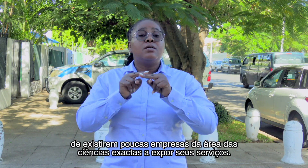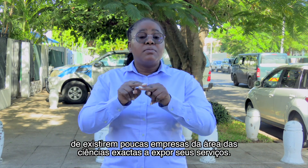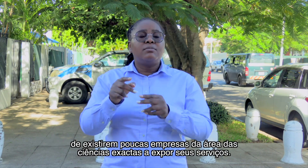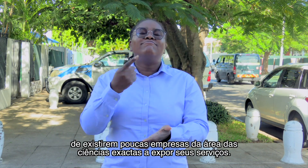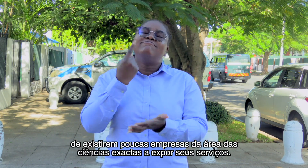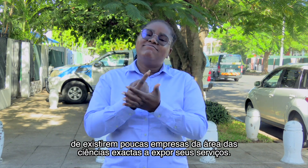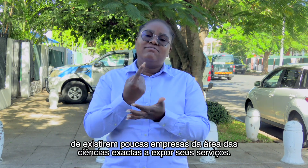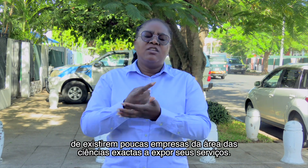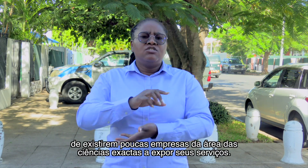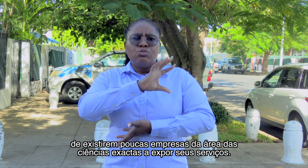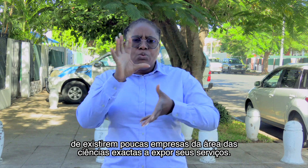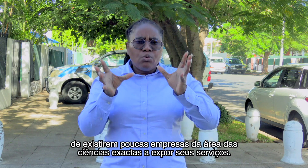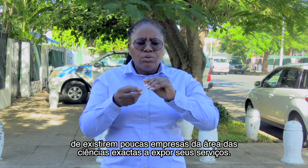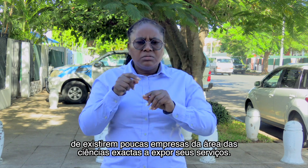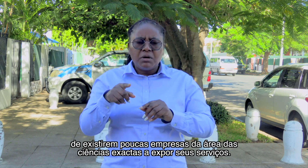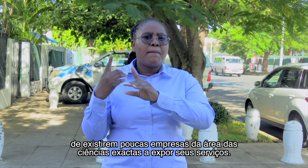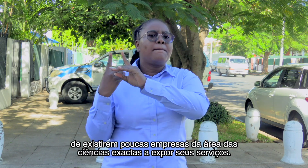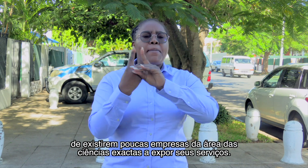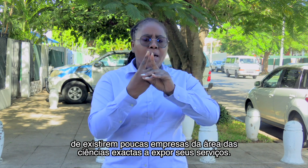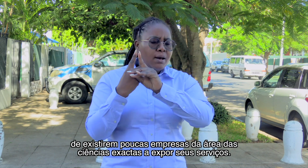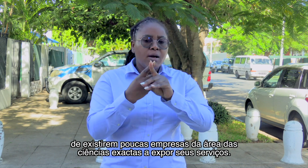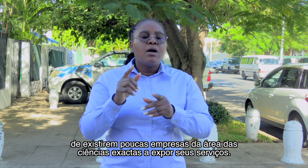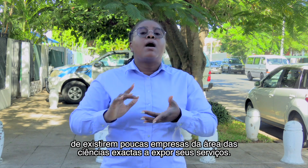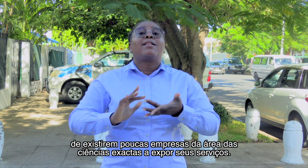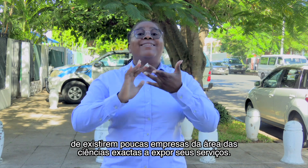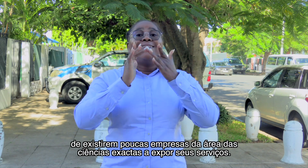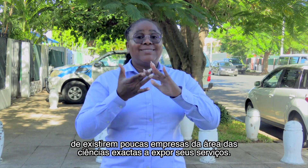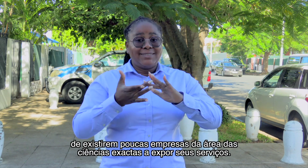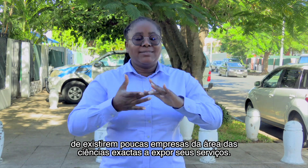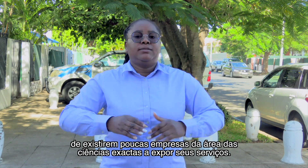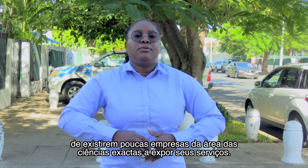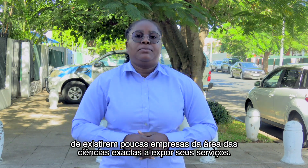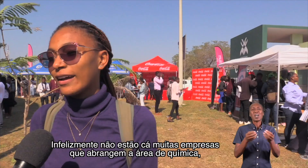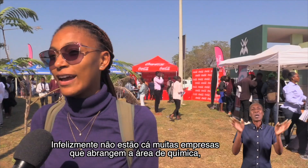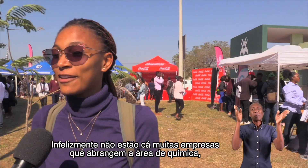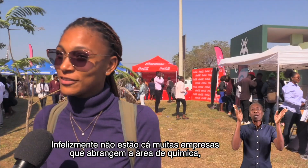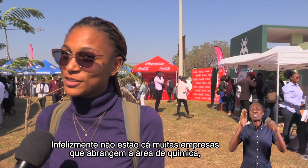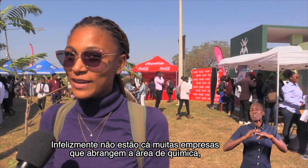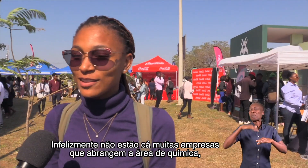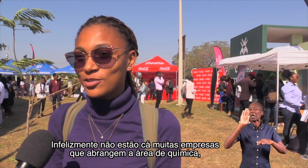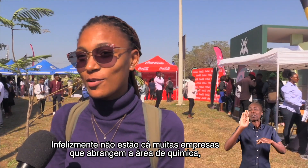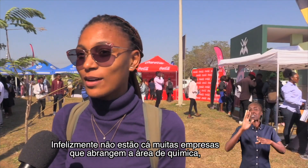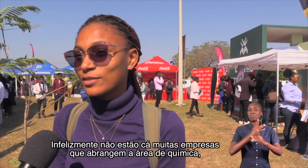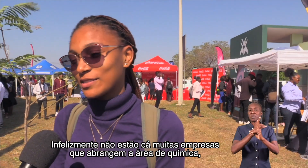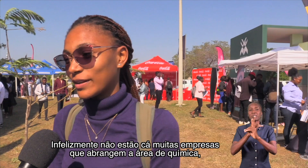poucas empresas da área das ciências exatas a expor seus serviços. Infelizmente, não estão cá muitas